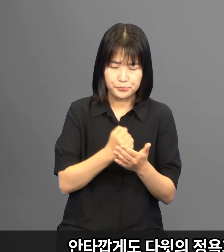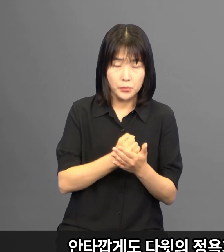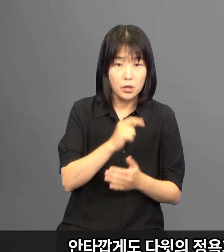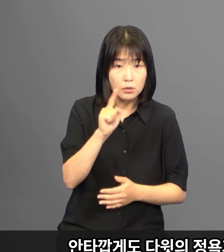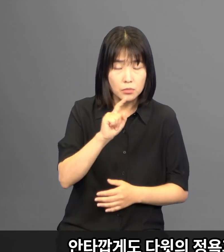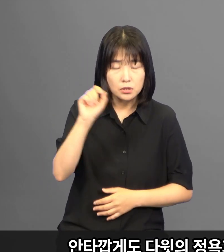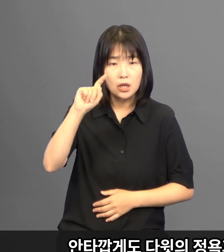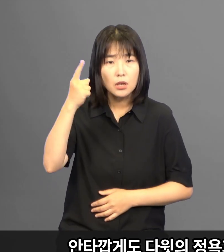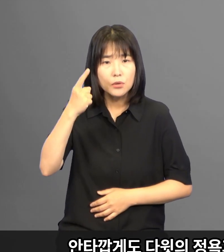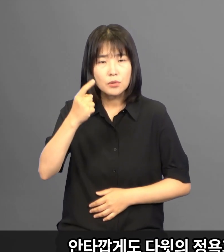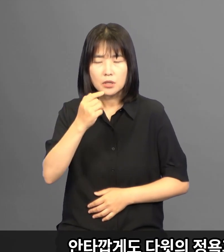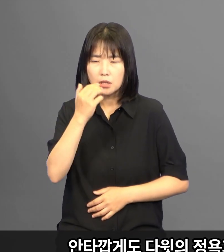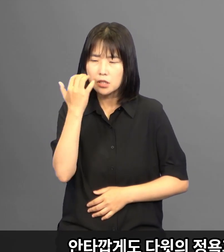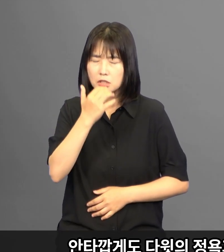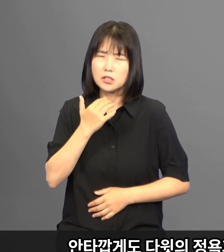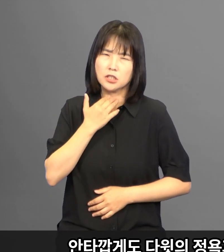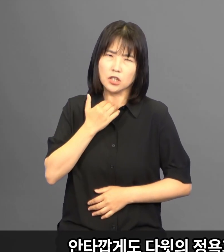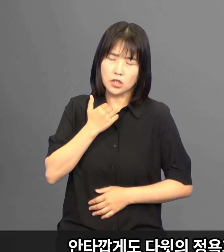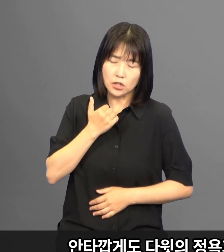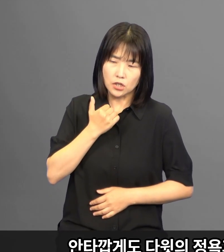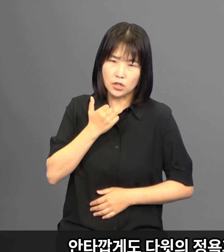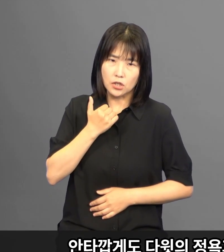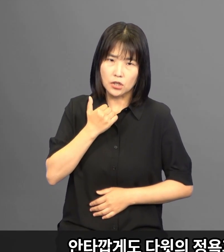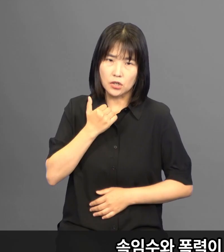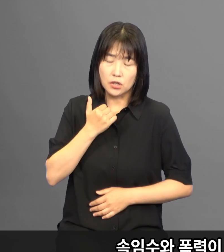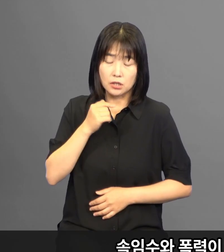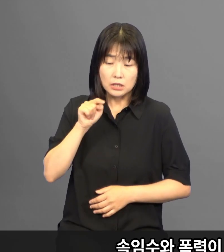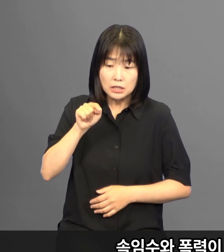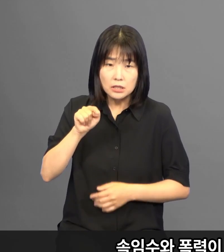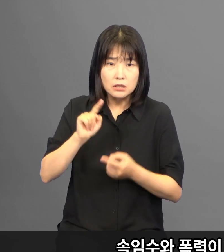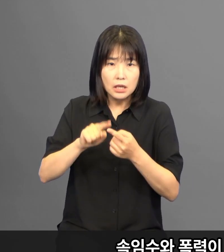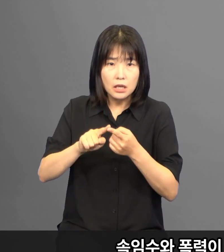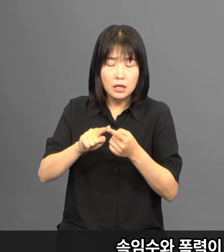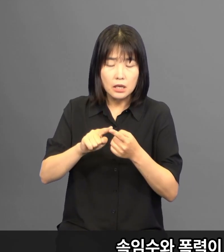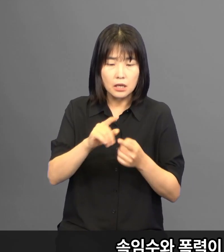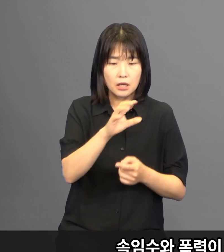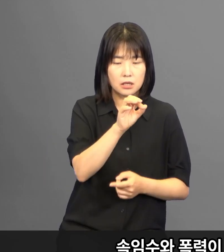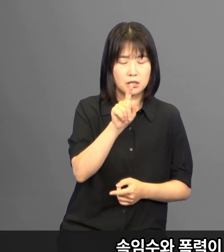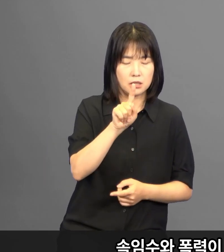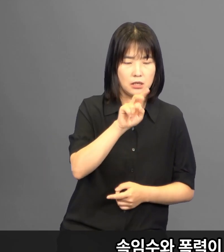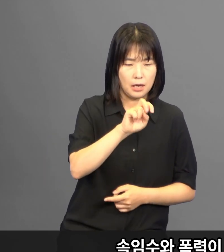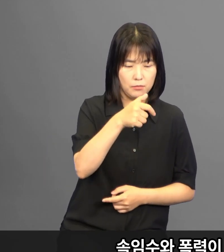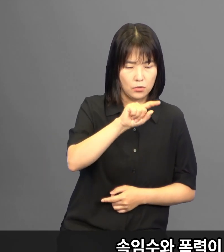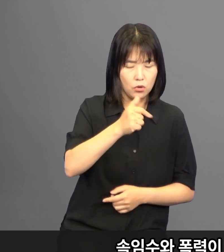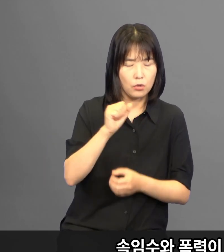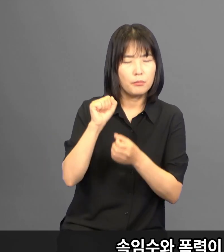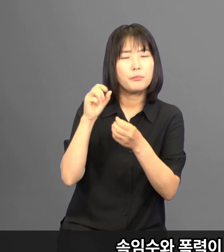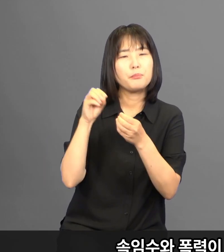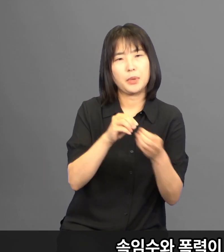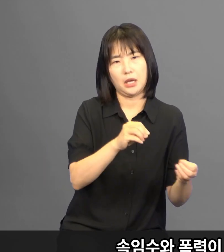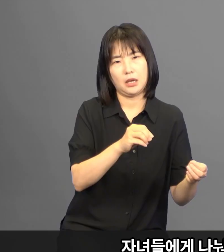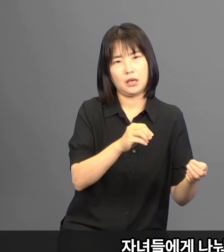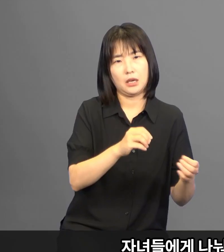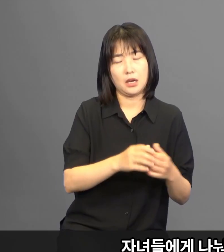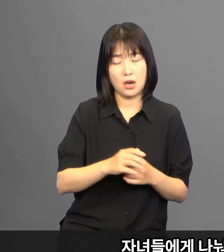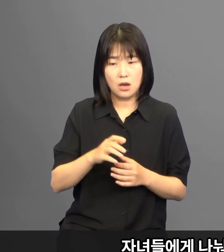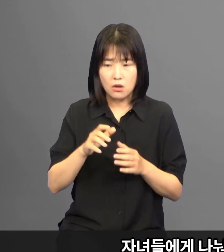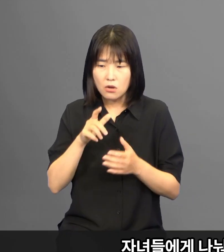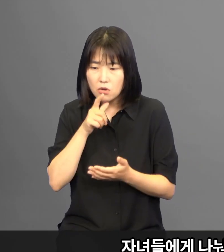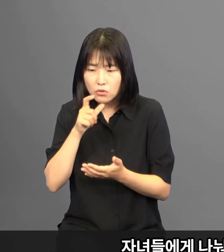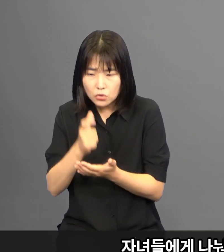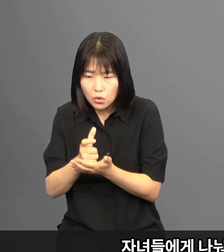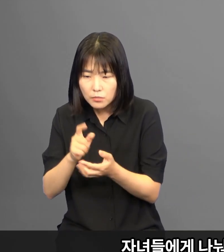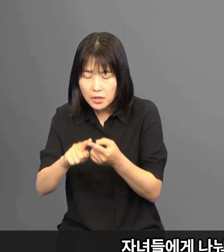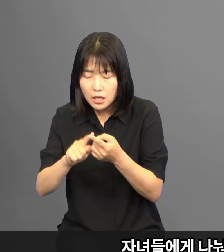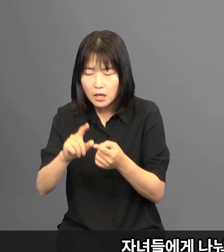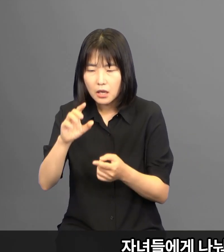이 정욕과 간음이 암논에게 흘러갑니다. 속임수와 폭력이 압살롬에게 흘러갑니다. 자녀들에게